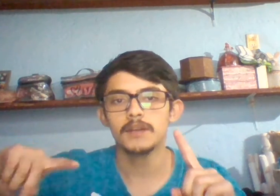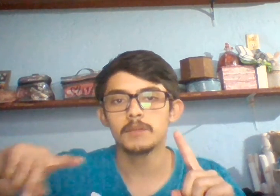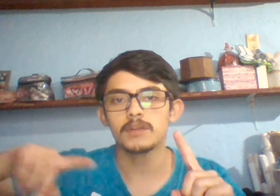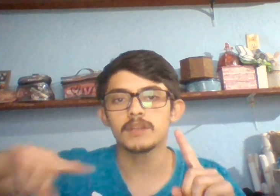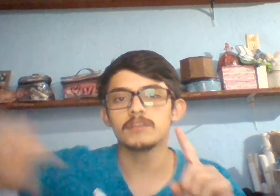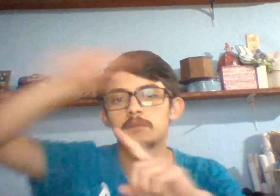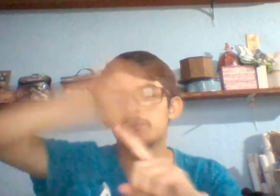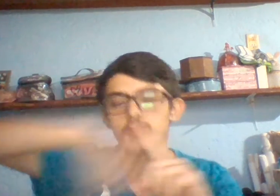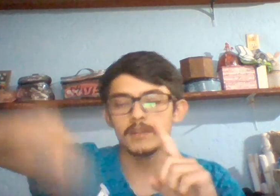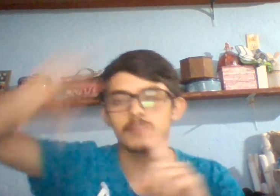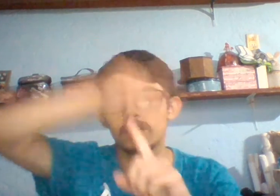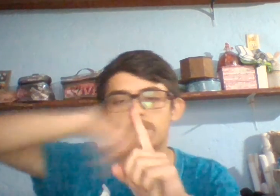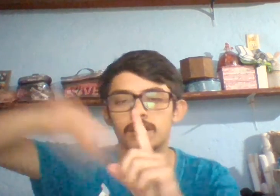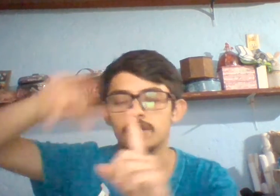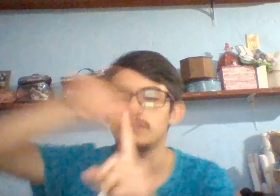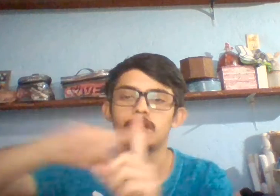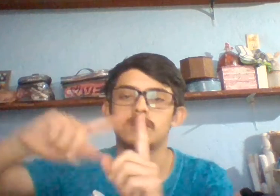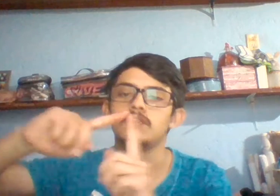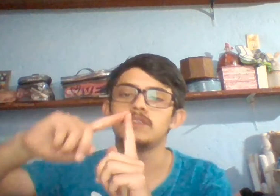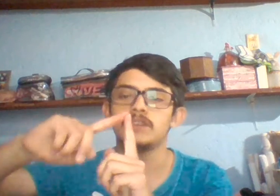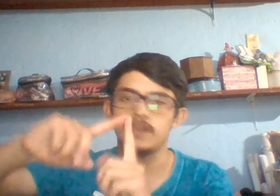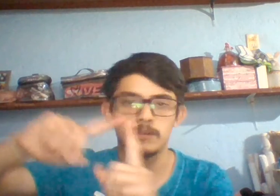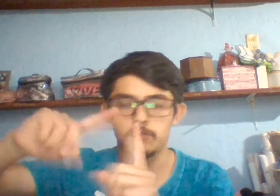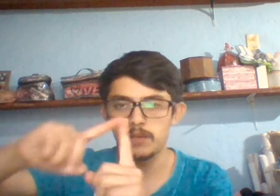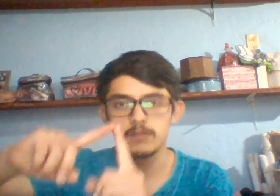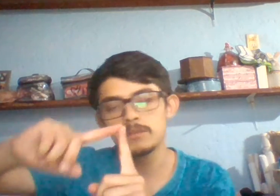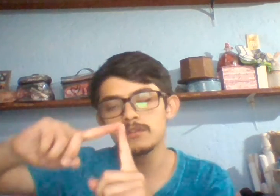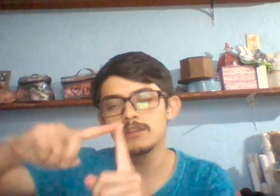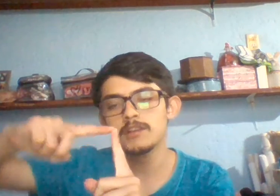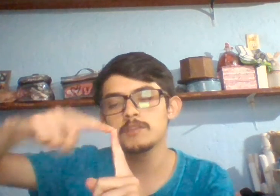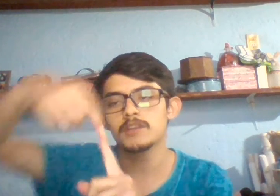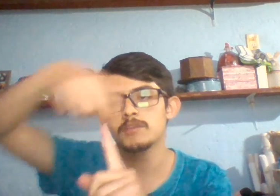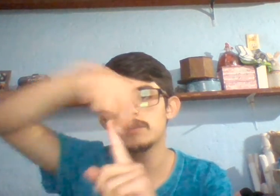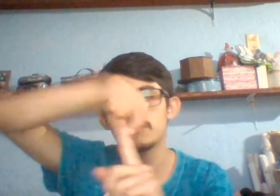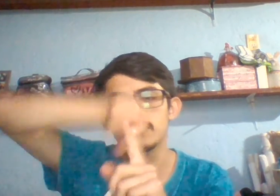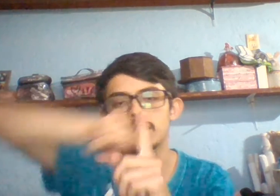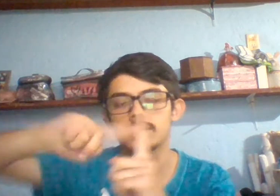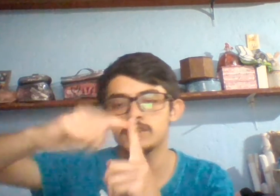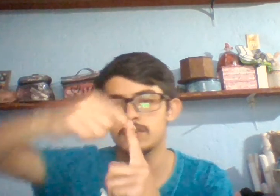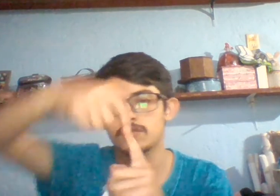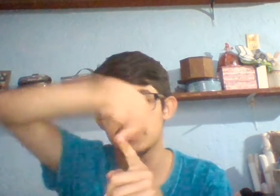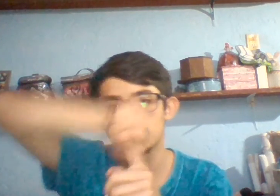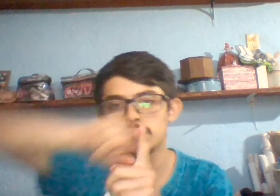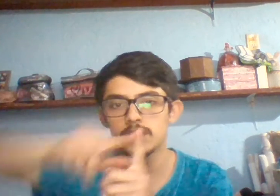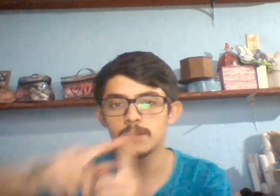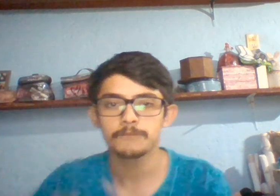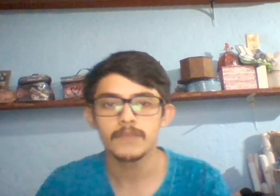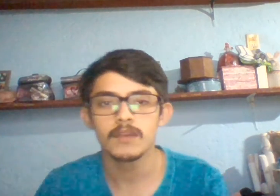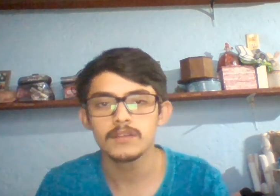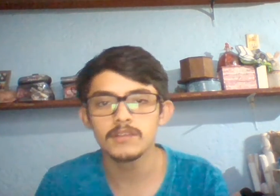porque los servomotores, ahora sí que, perdone por la explicación, pero giran así constantemente. Entonces, si se